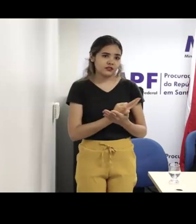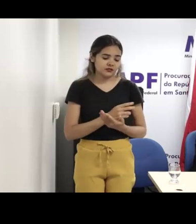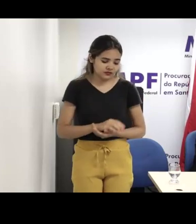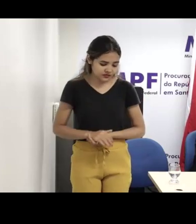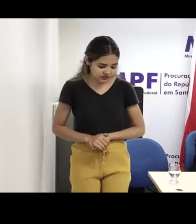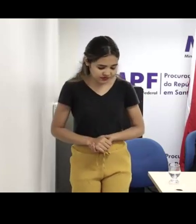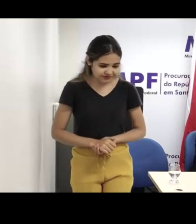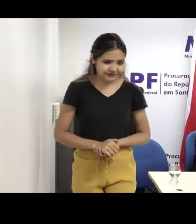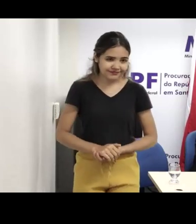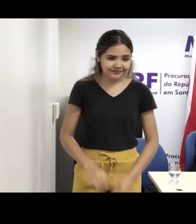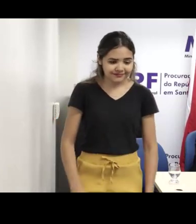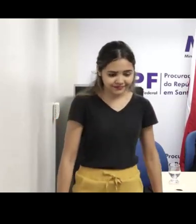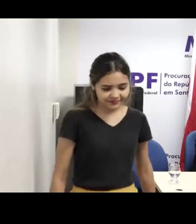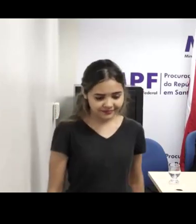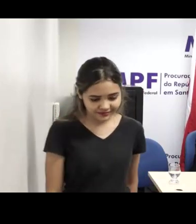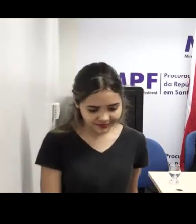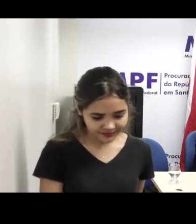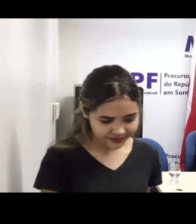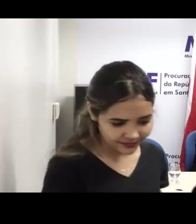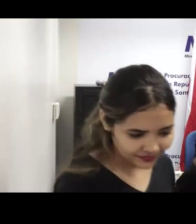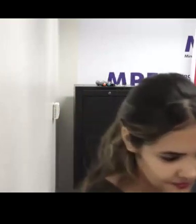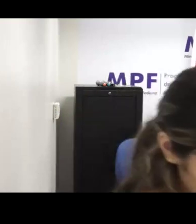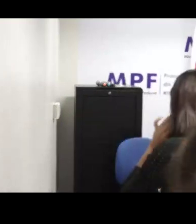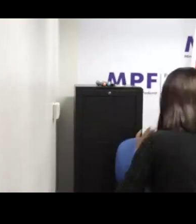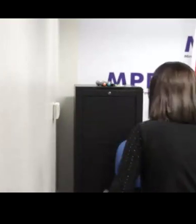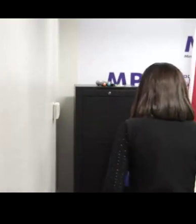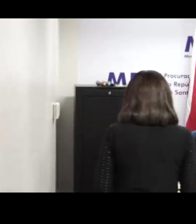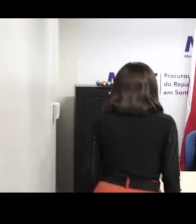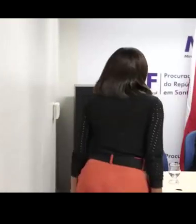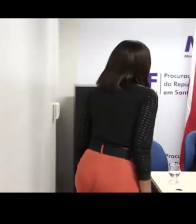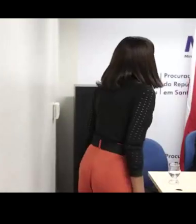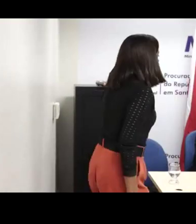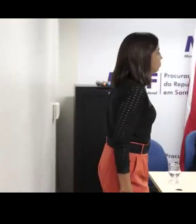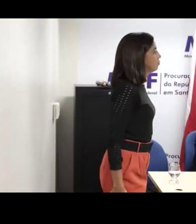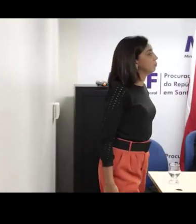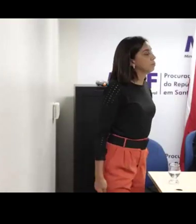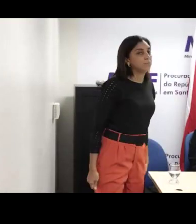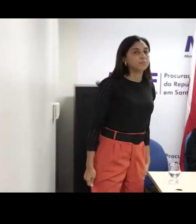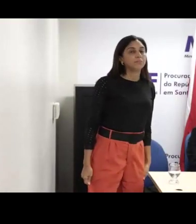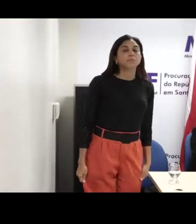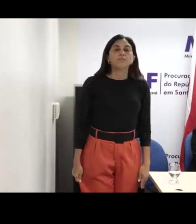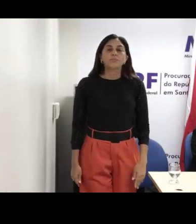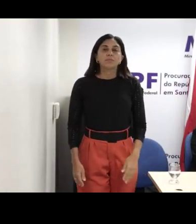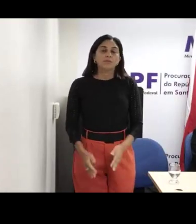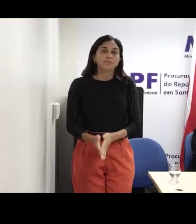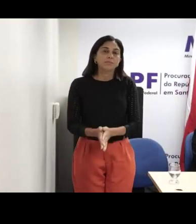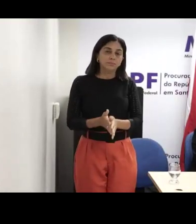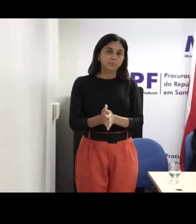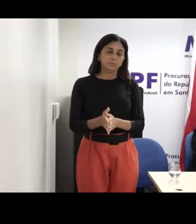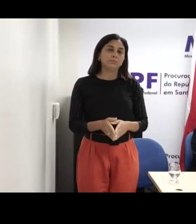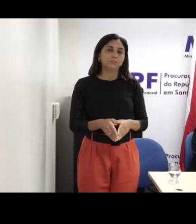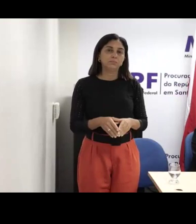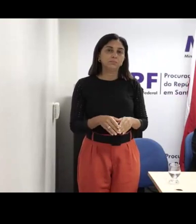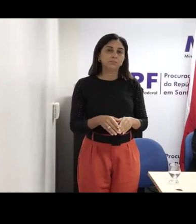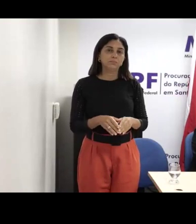reunir todas as provas necessárias e aquela pessoa não é penalizada e depois esse processo contrário aí como é que fica a